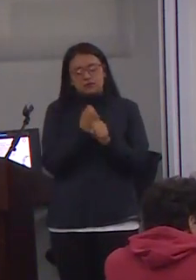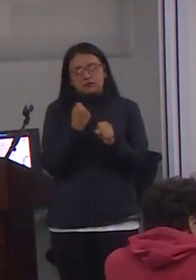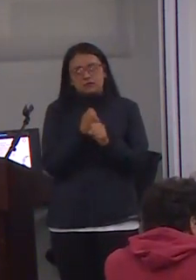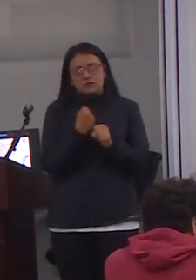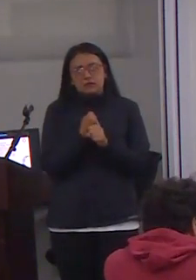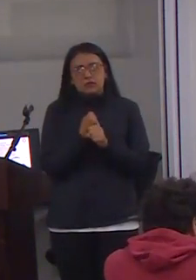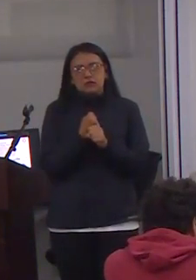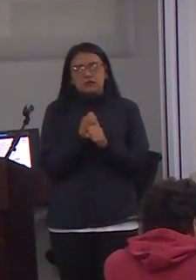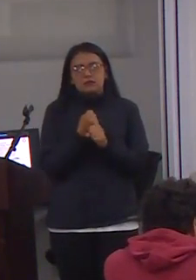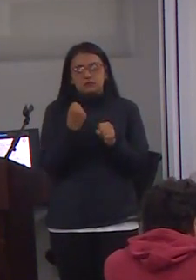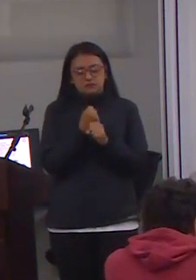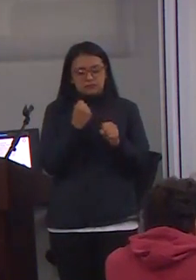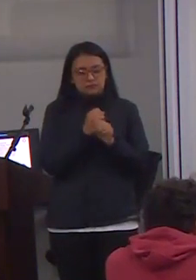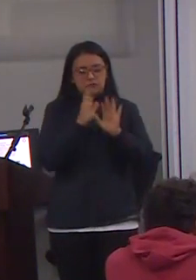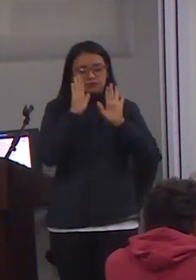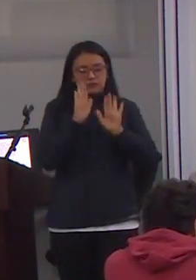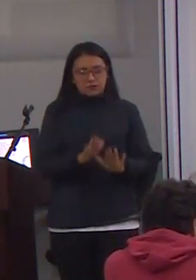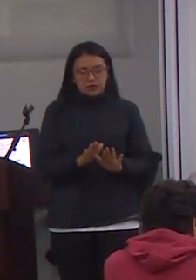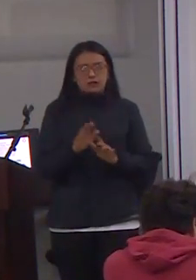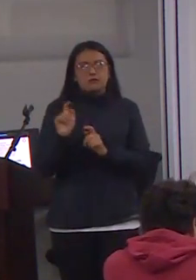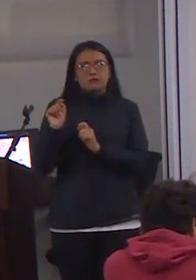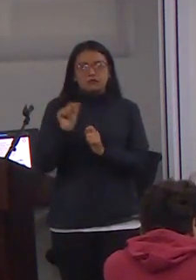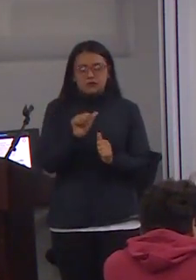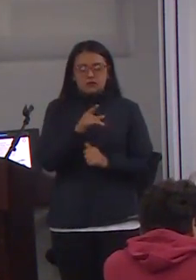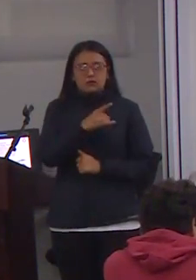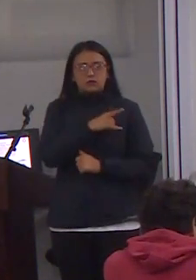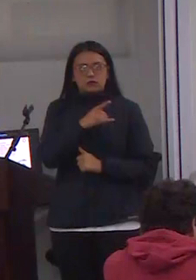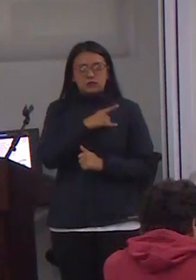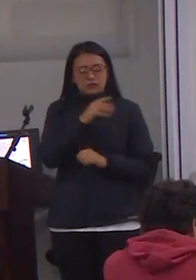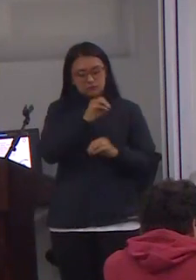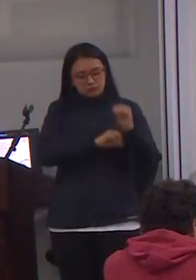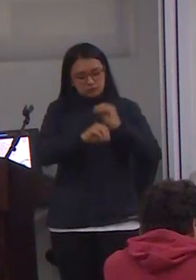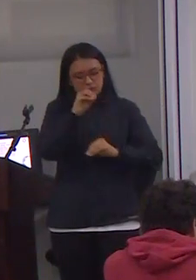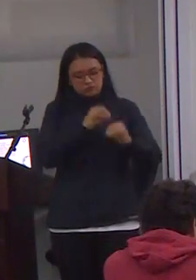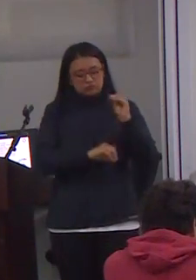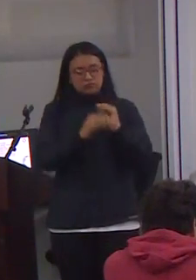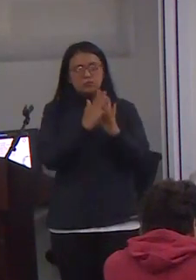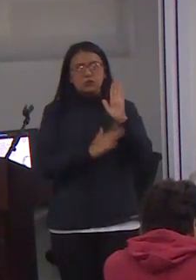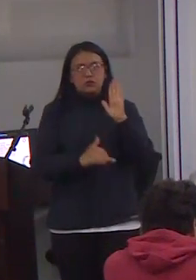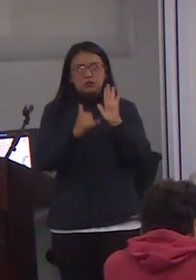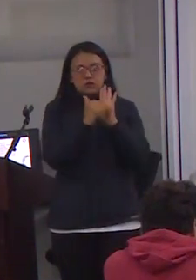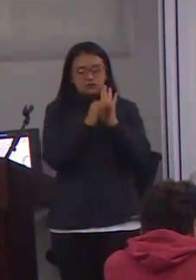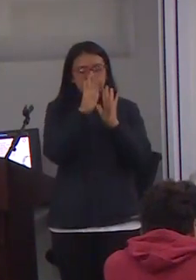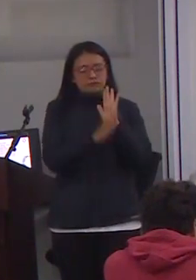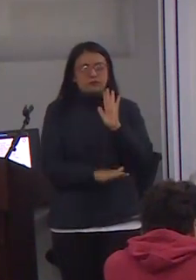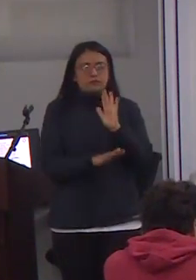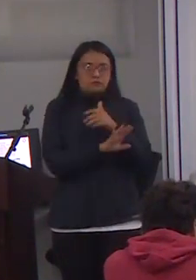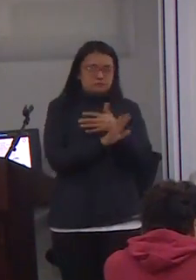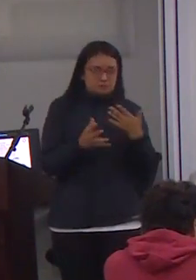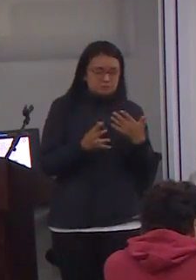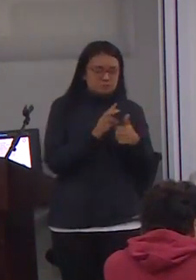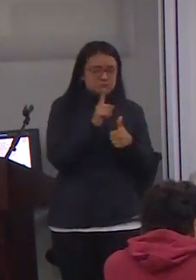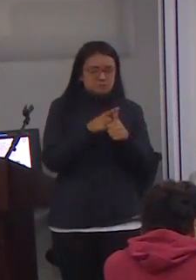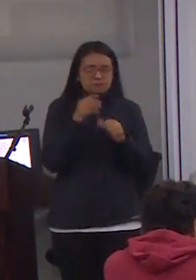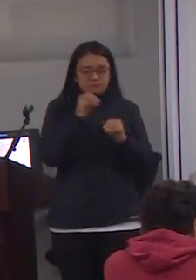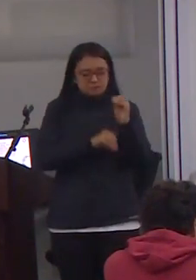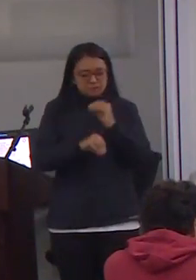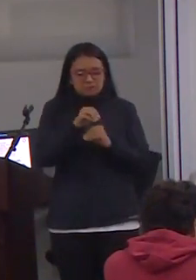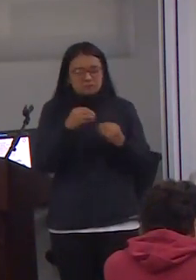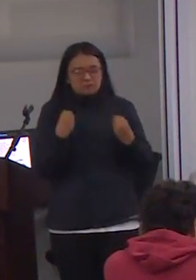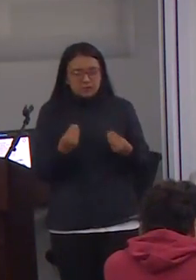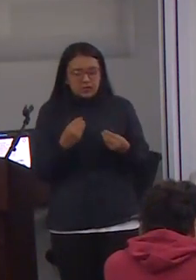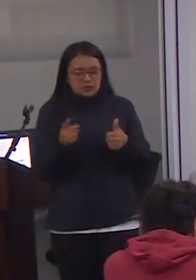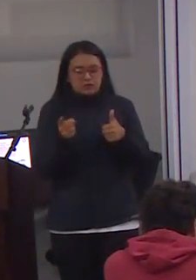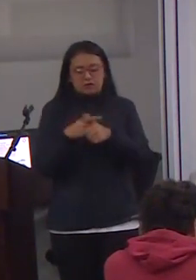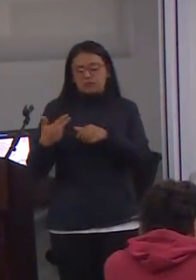desde el bienestar universitario en hacer un protocolo uno para proponer la